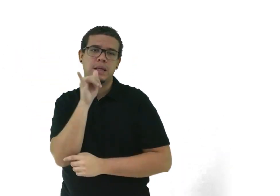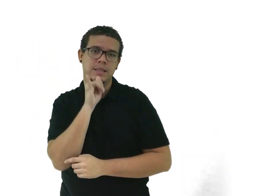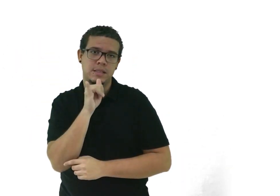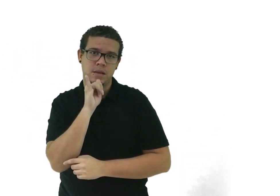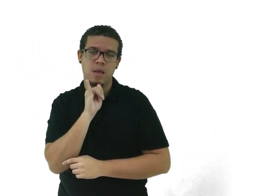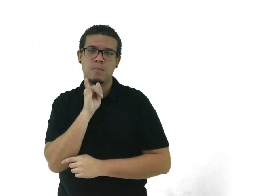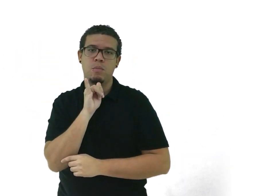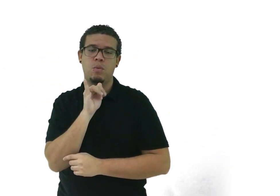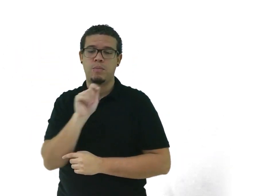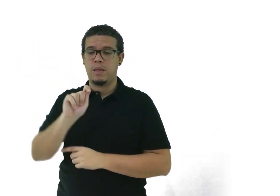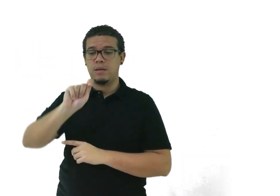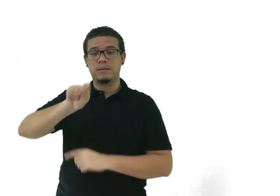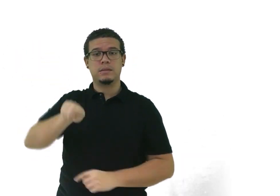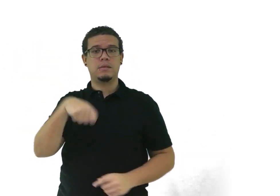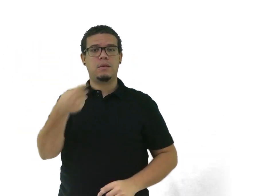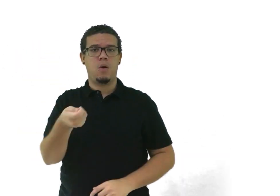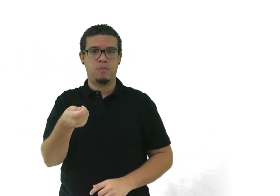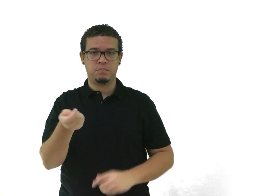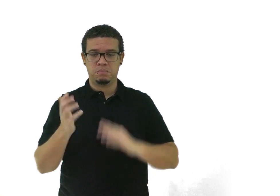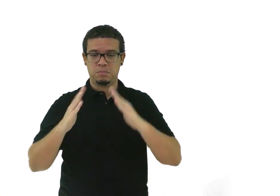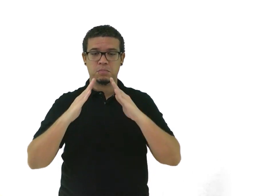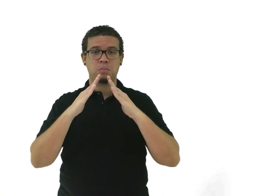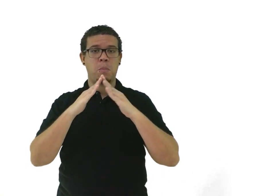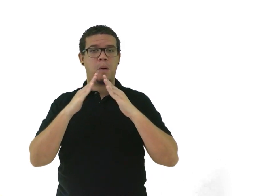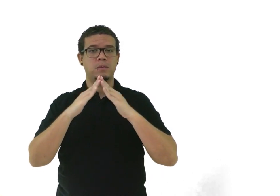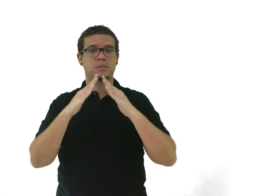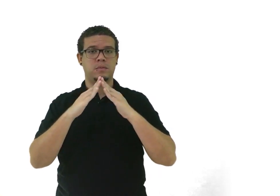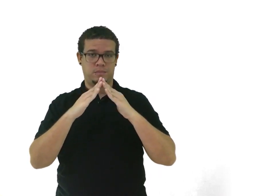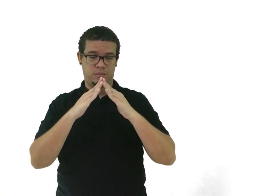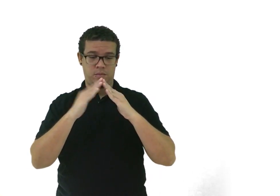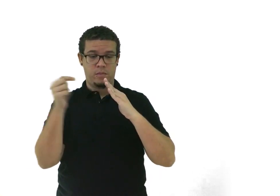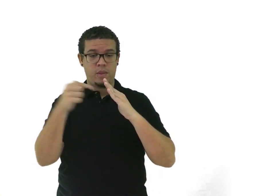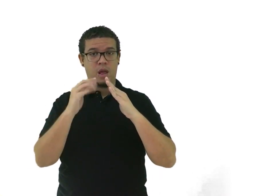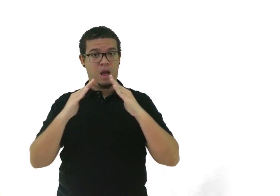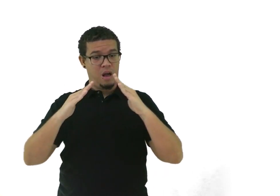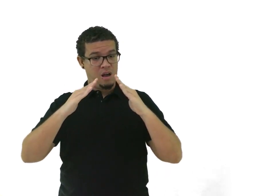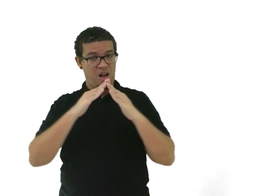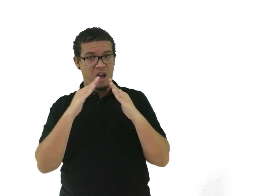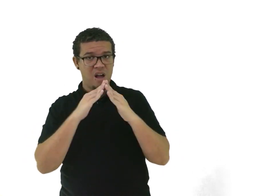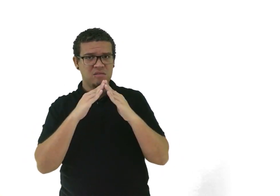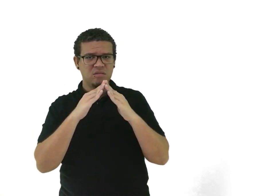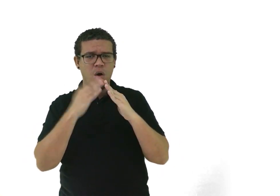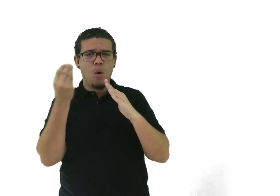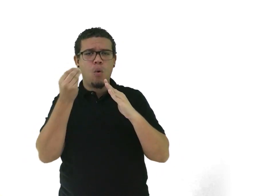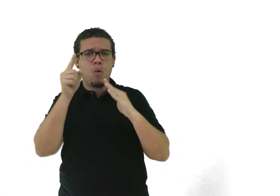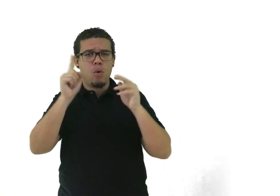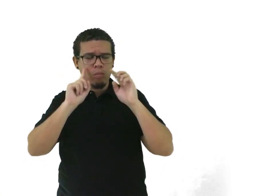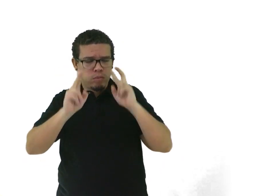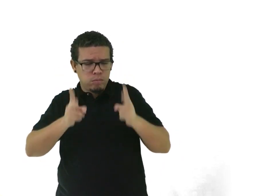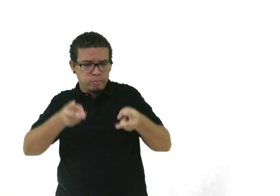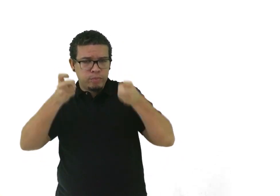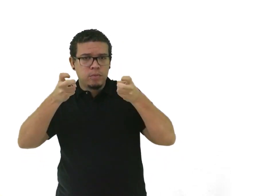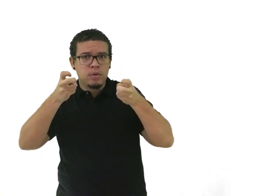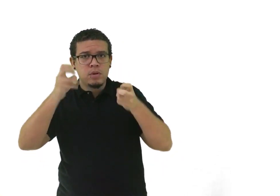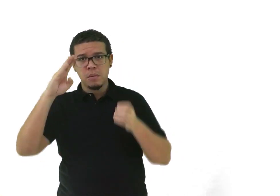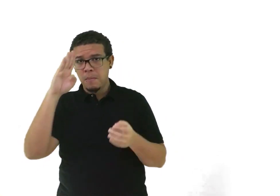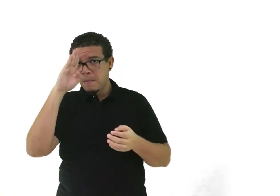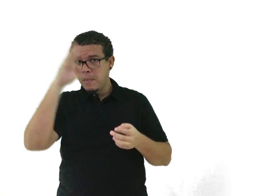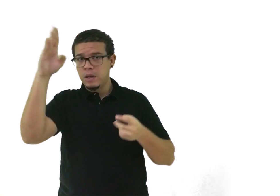sinais, né, como por exemplo, o sinal de casa, né? Esse sinal aqui, né? Como a